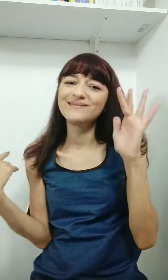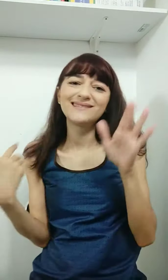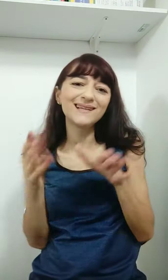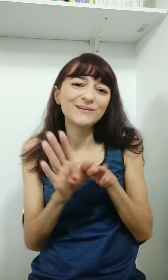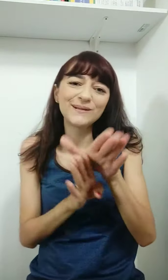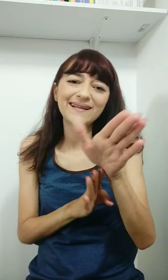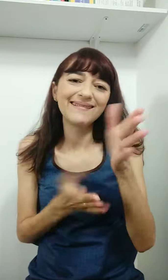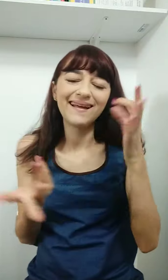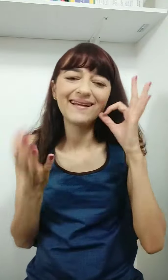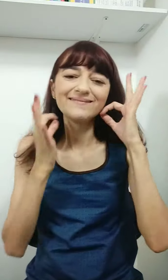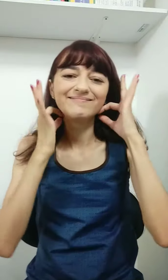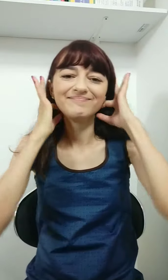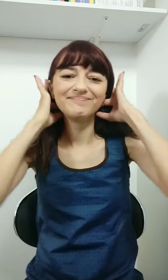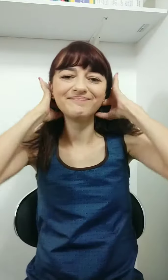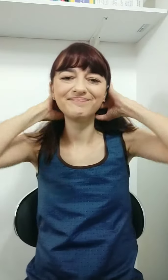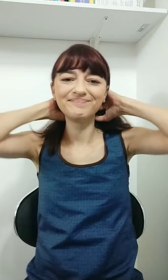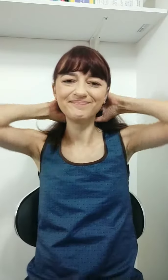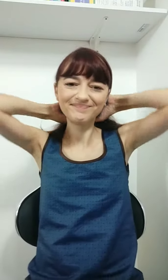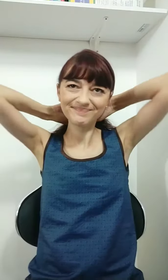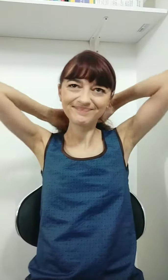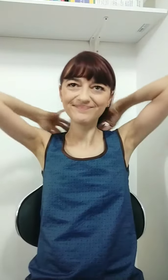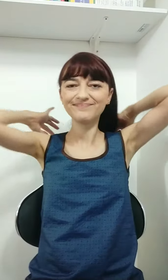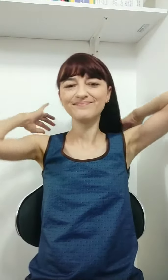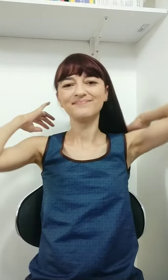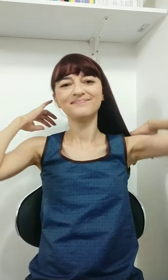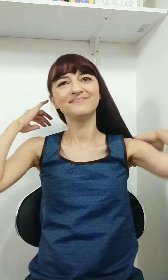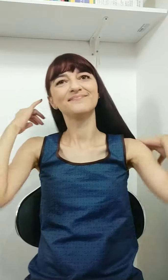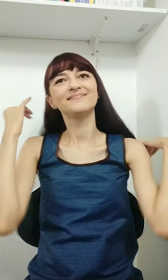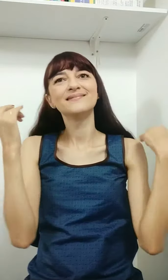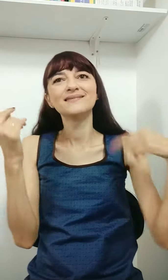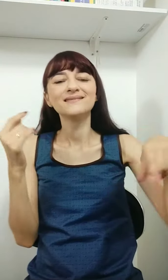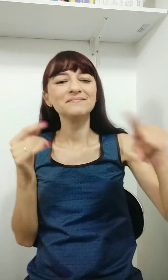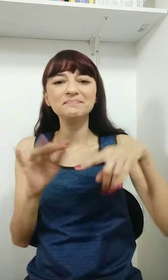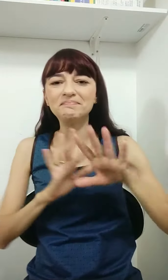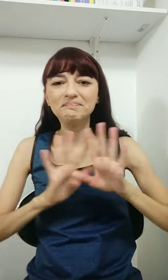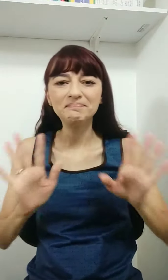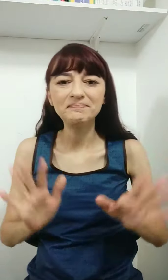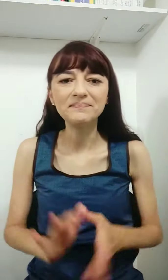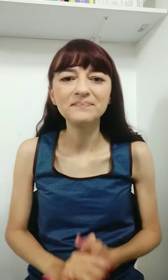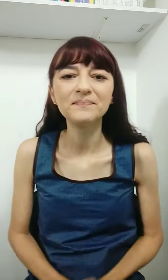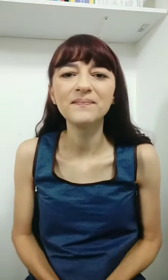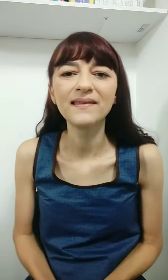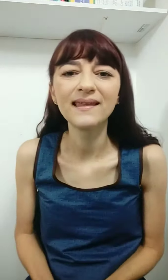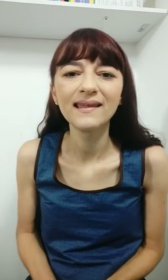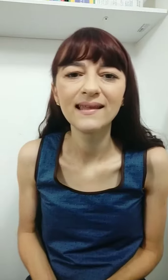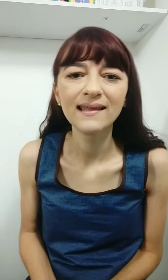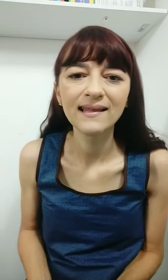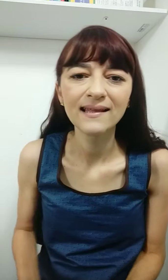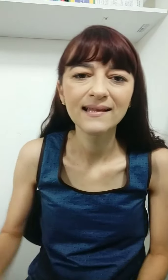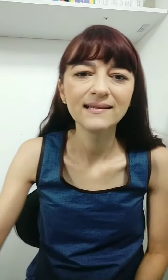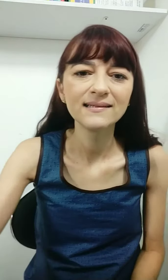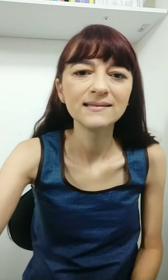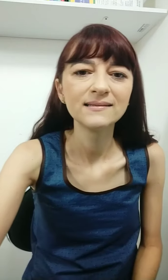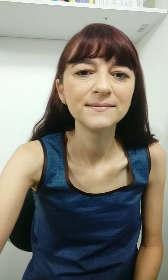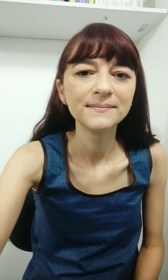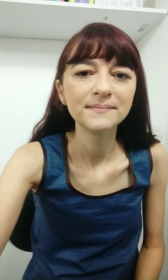Não, ela até falou, né, que os mais jovens falaram que eu estava fazendo certo, então eu não sei muito bem como te aconselhar, porque depende muito do